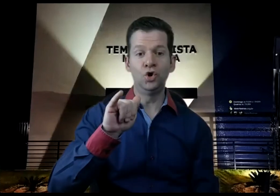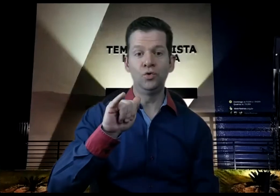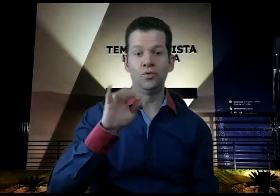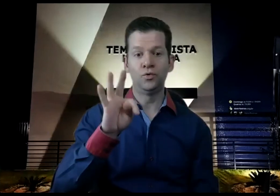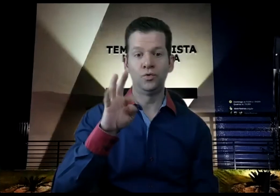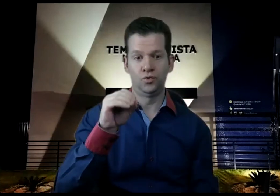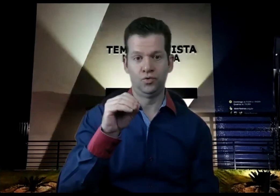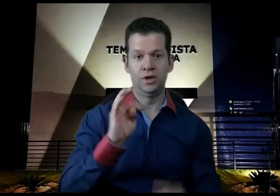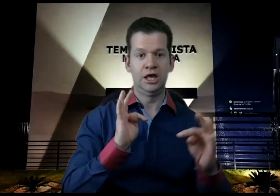Tito.